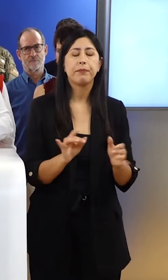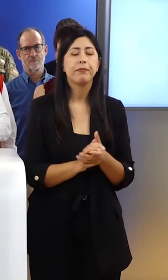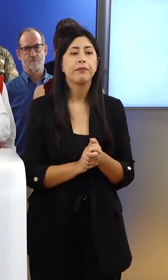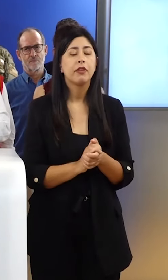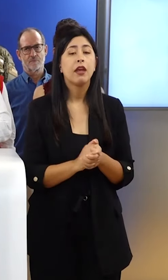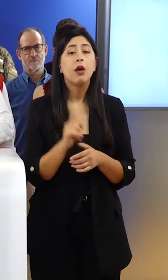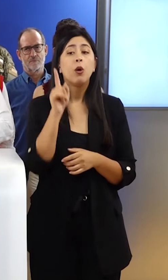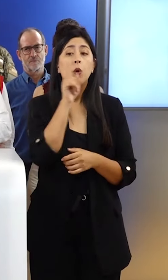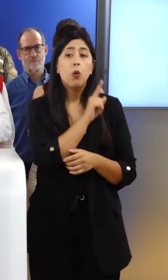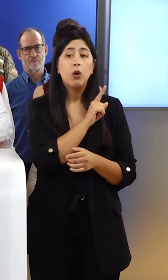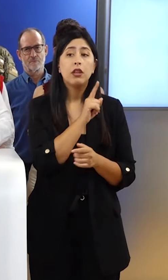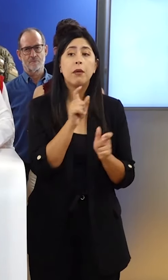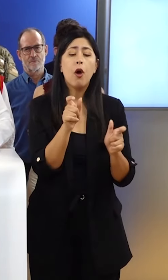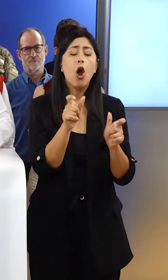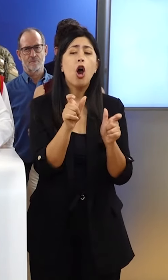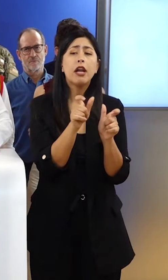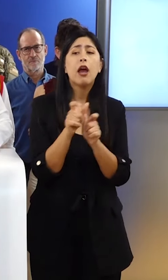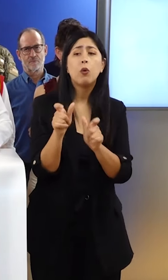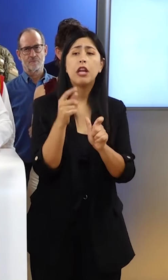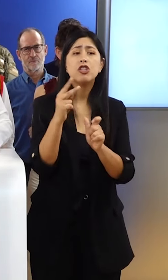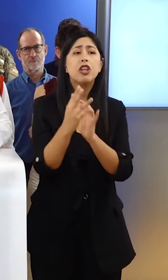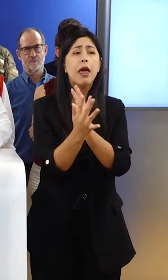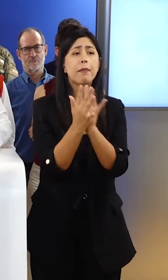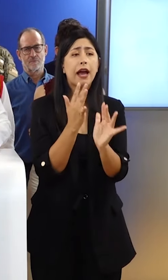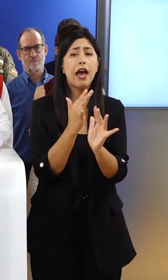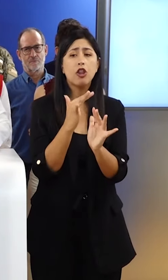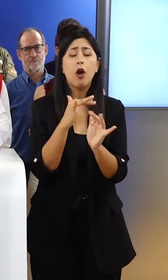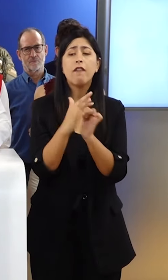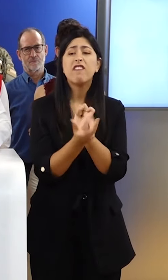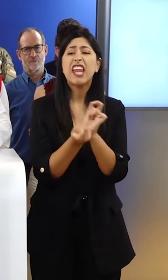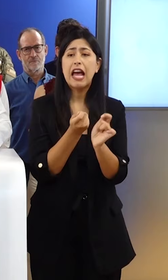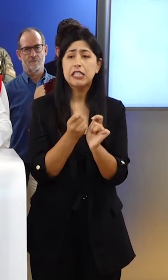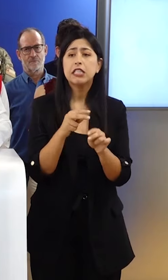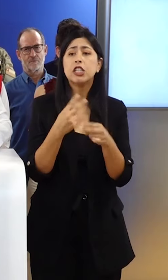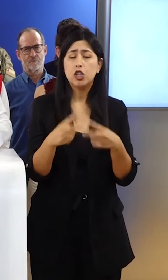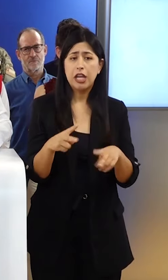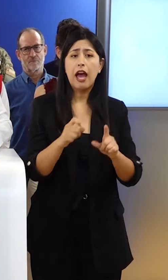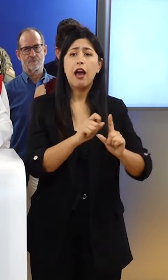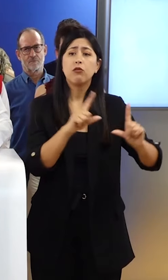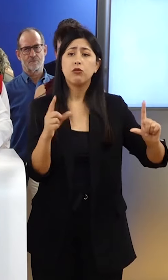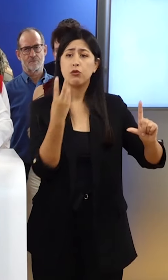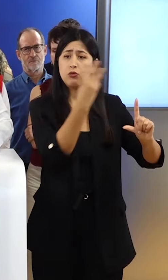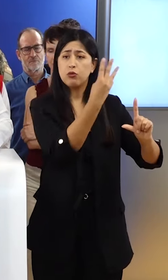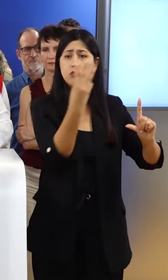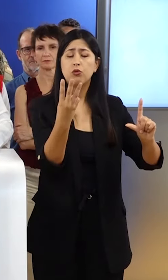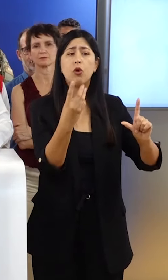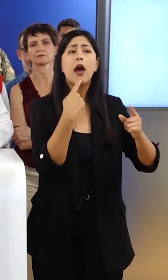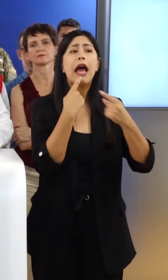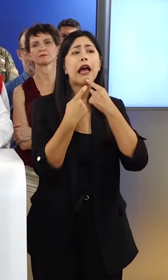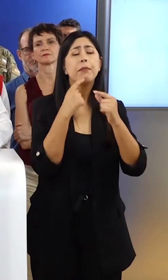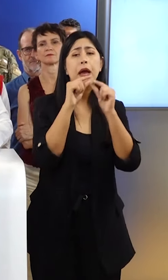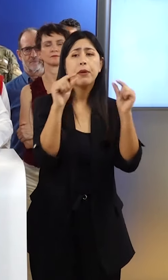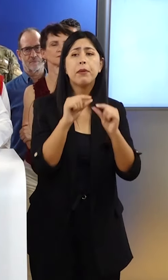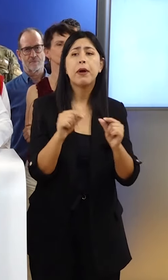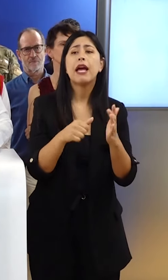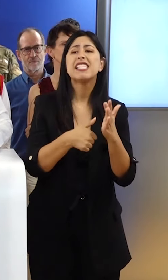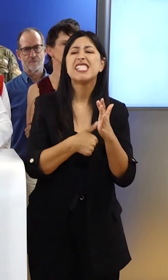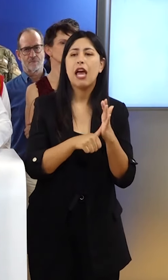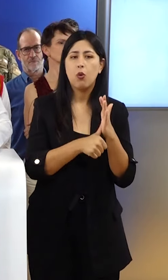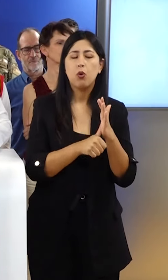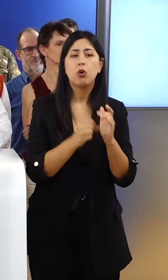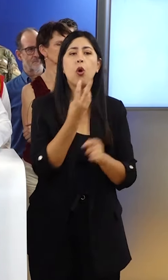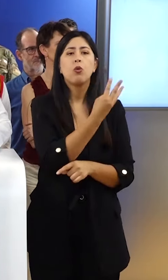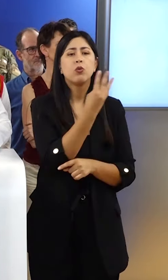comisión para mercado financiero eh habilitó dentro de su página un sistema de consulta eh de seguros eh